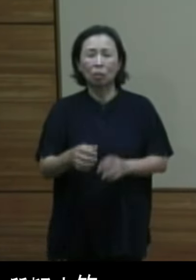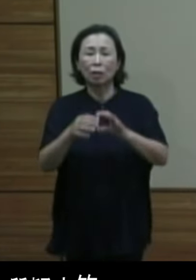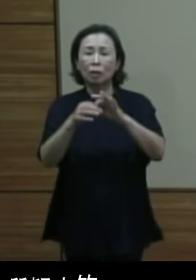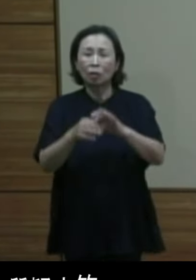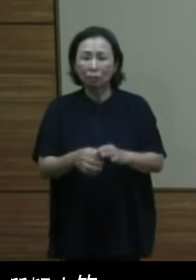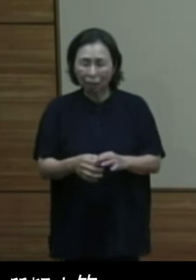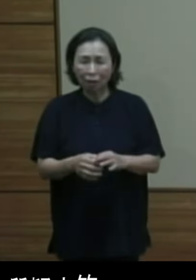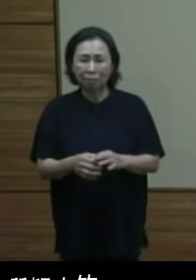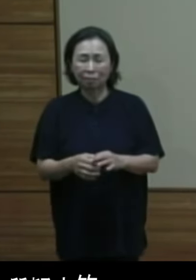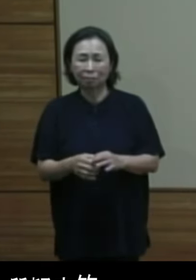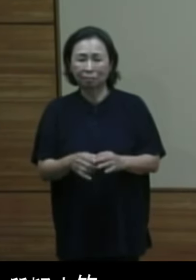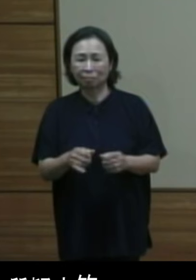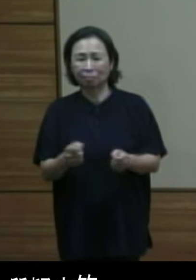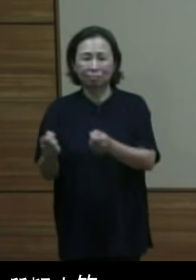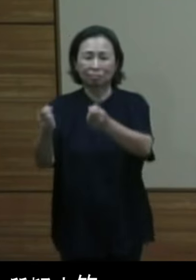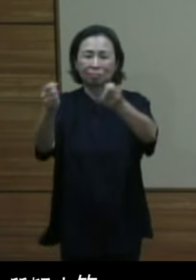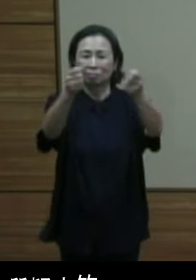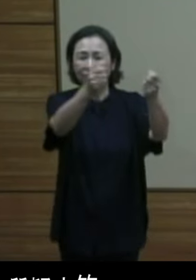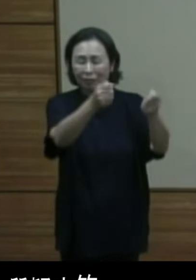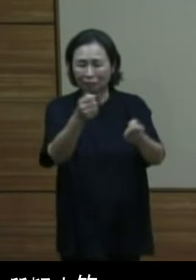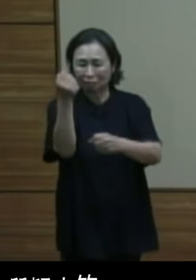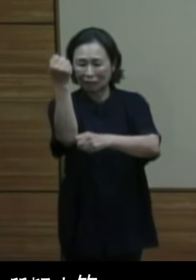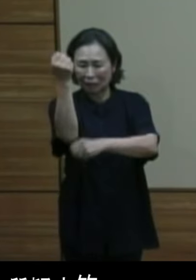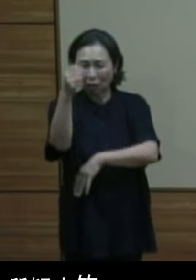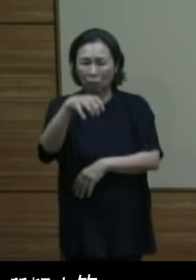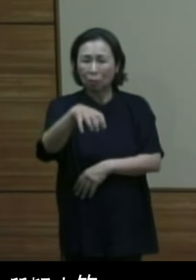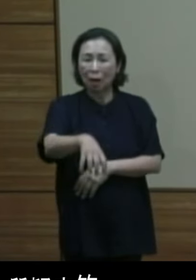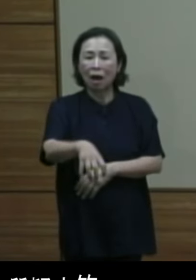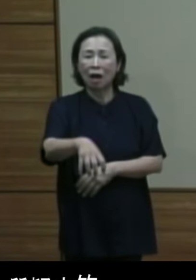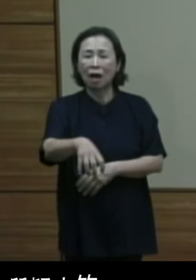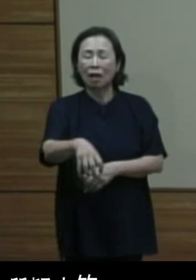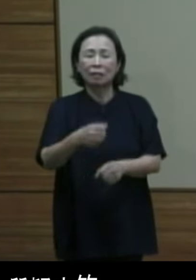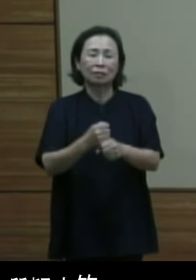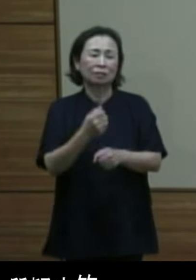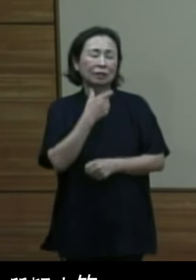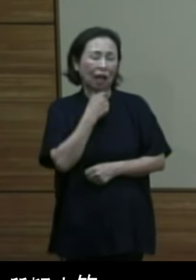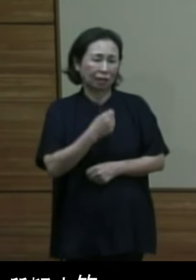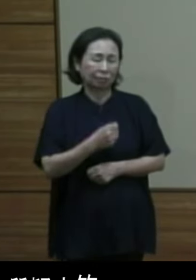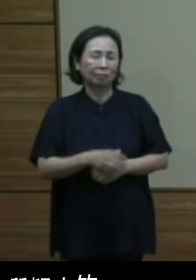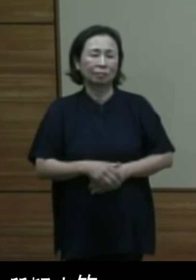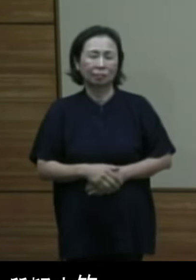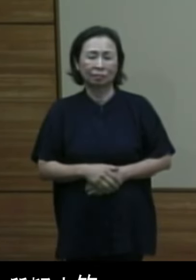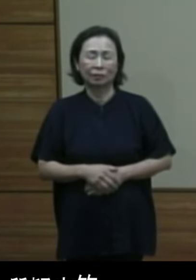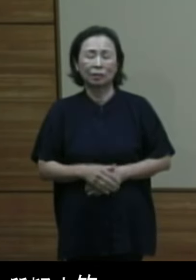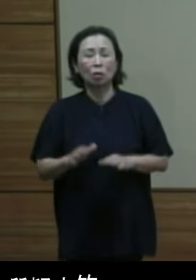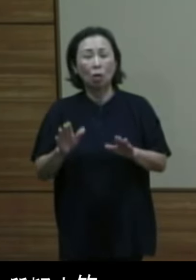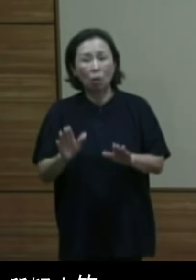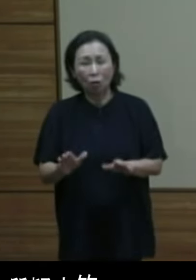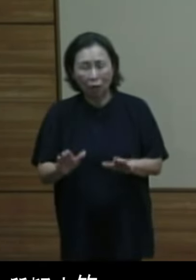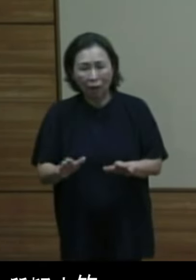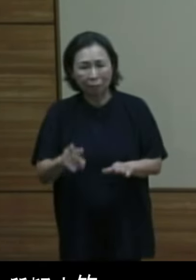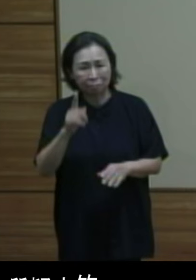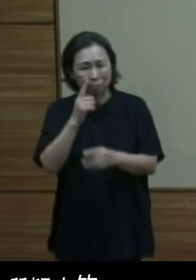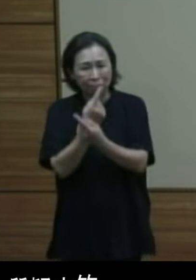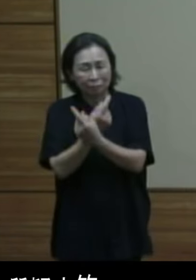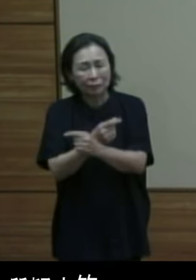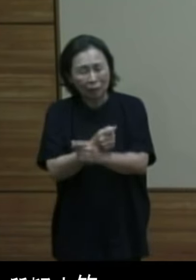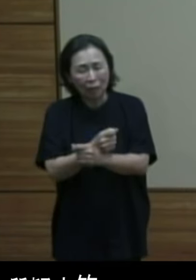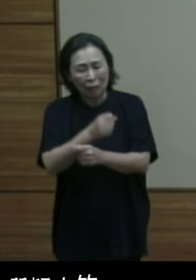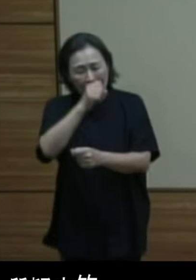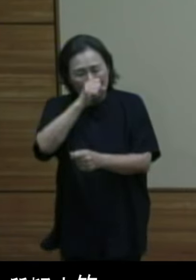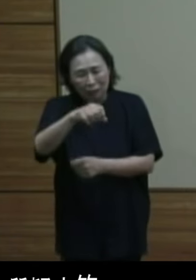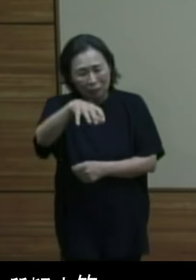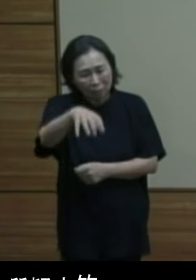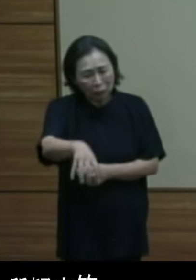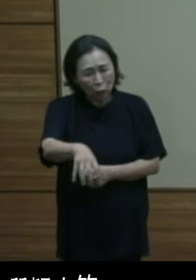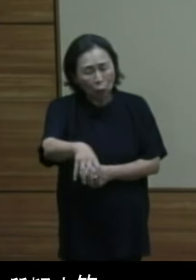ね、場所に起点にしていただきたいと。それを、今回実証運航する中で、適地というのはどこにあるのかということ